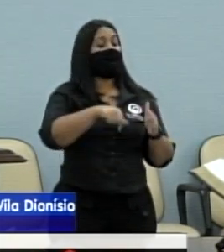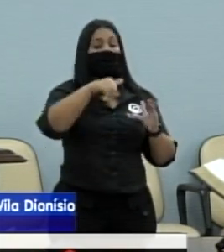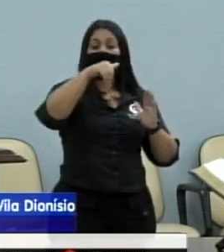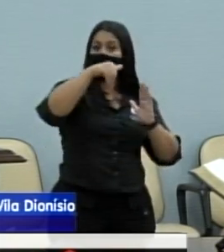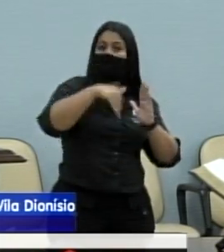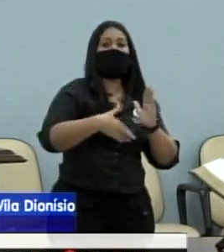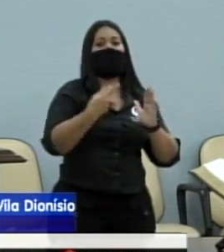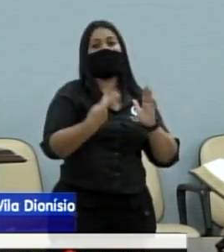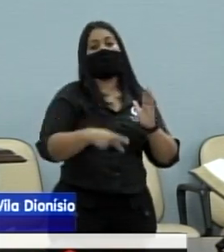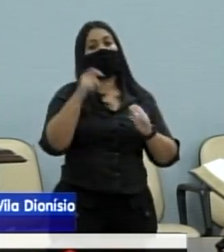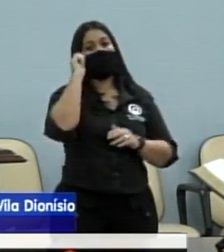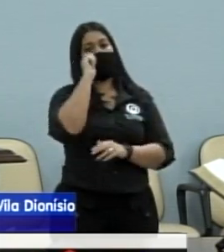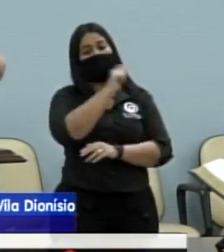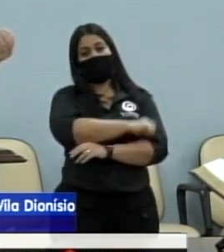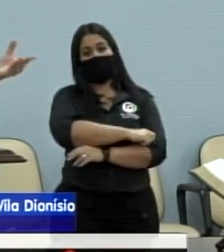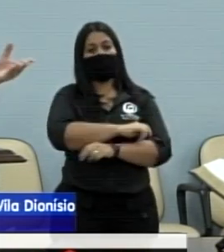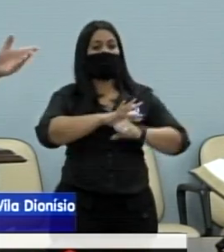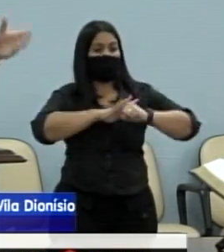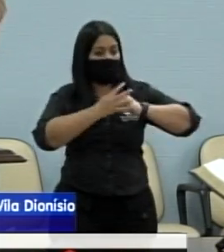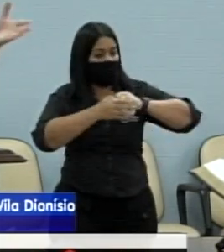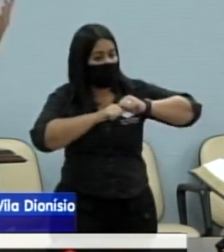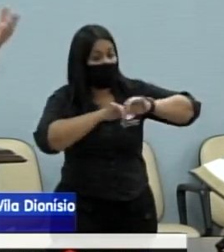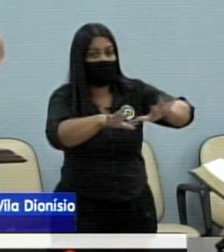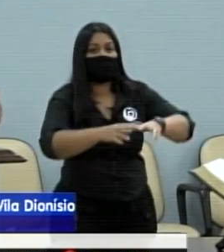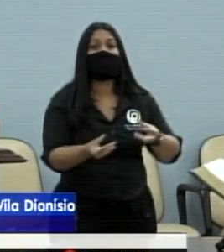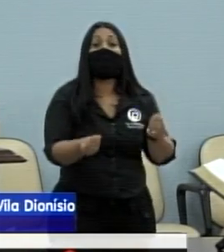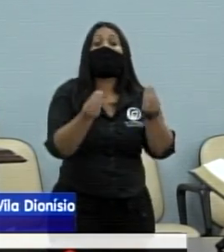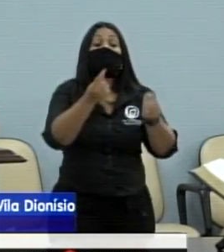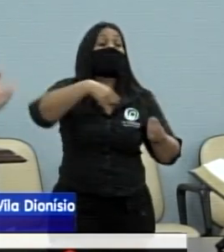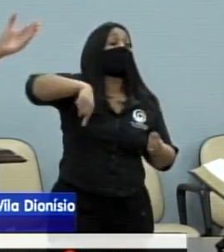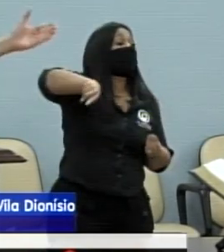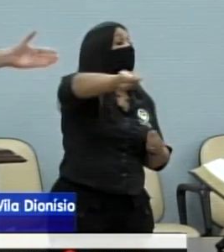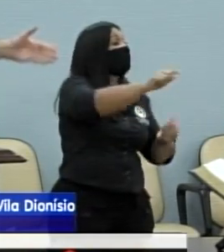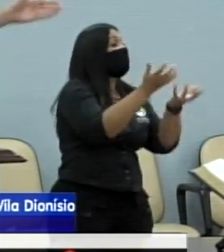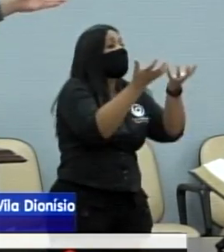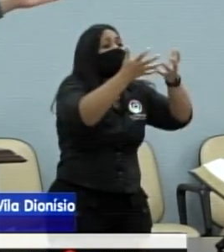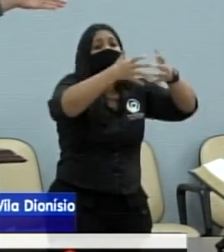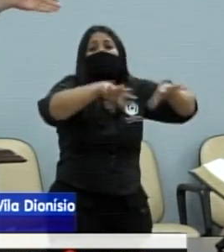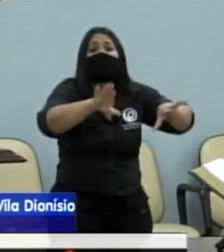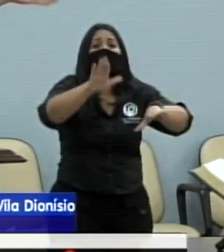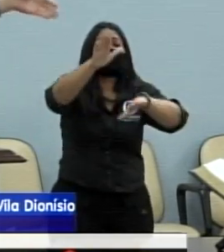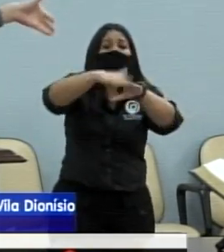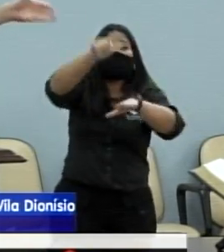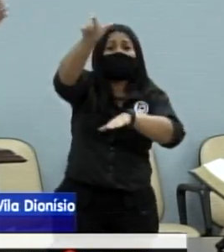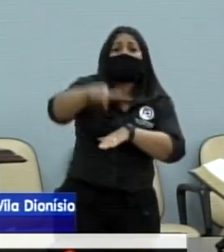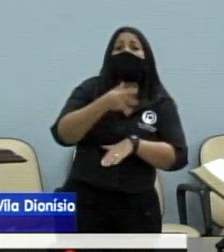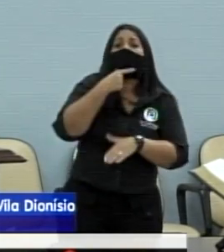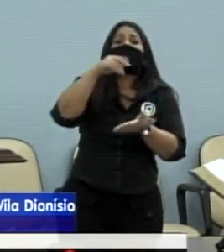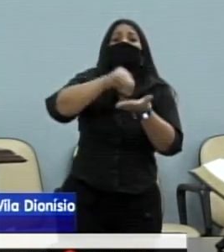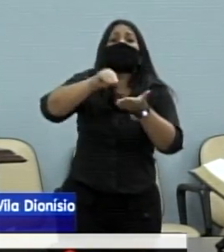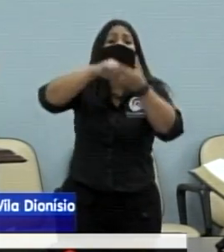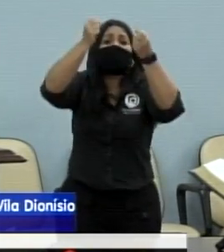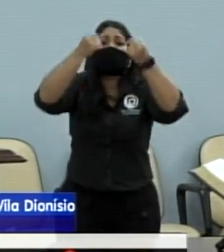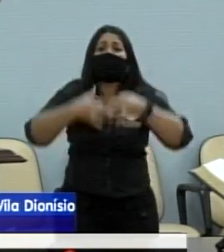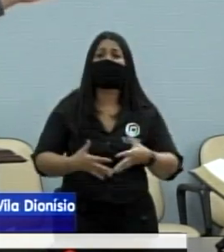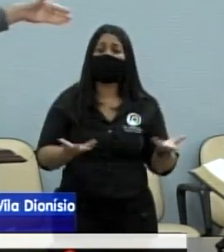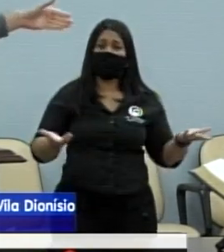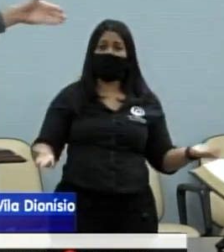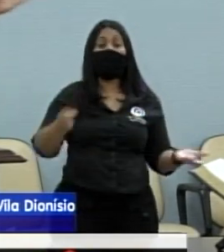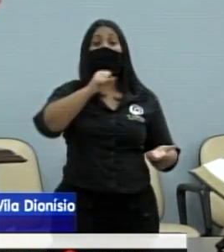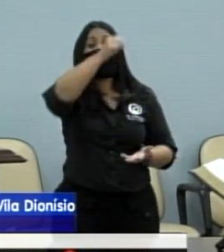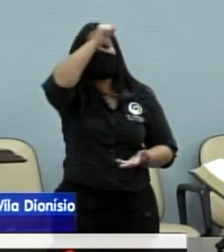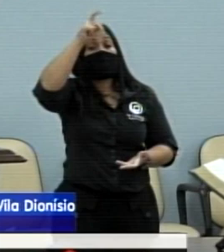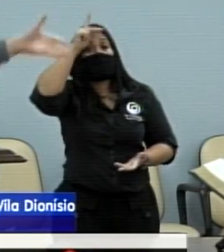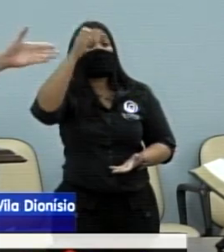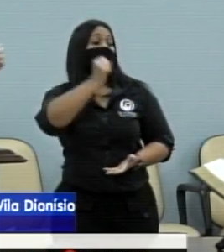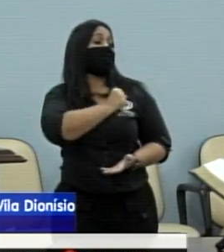pandemia? Como é que pode vocês não quererem chamar o secretário de saúde para se explicar, ou o prefeito